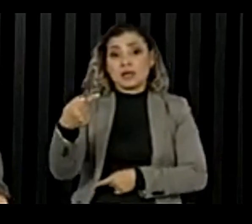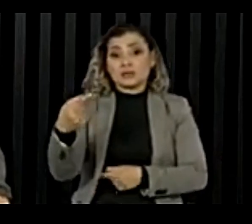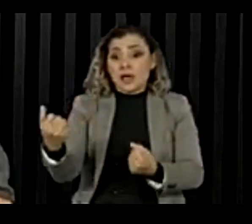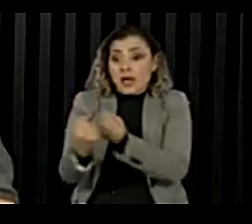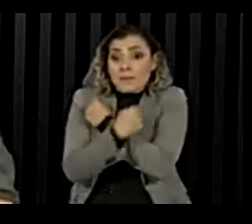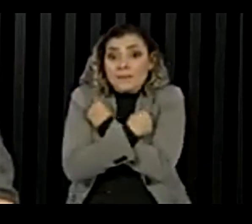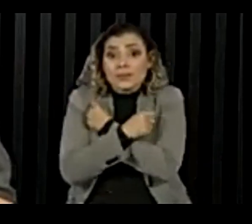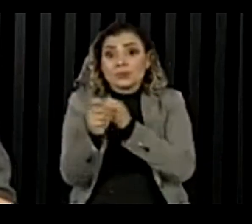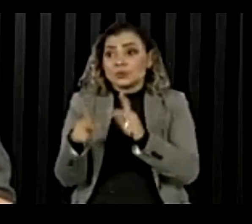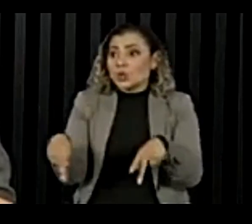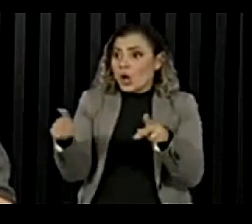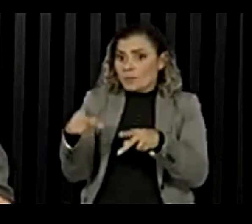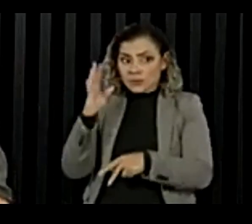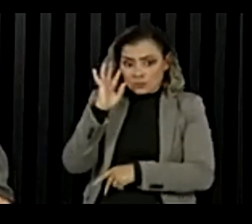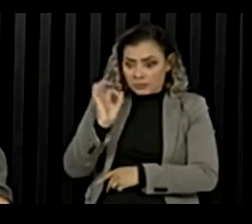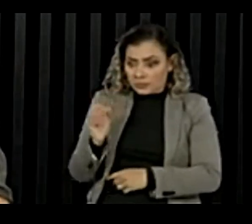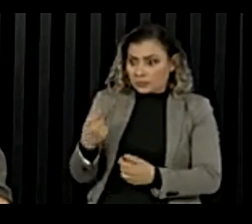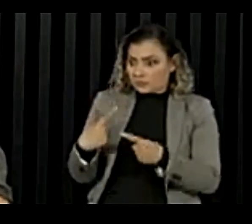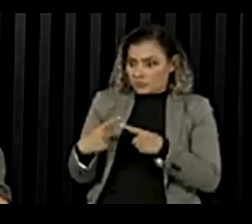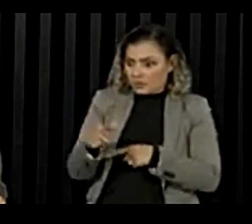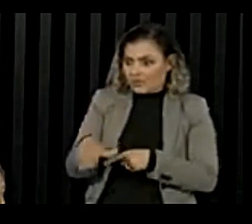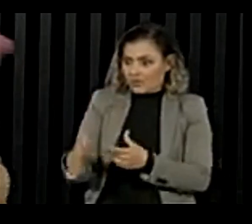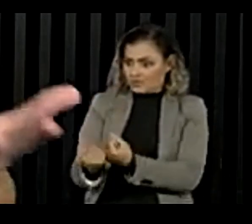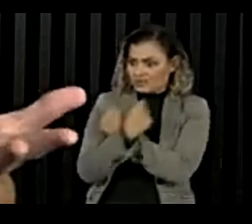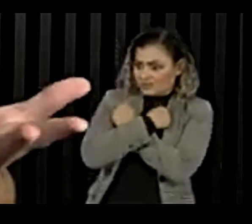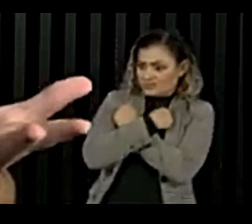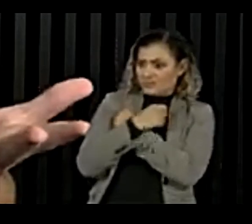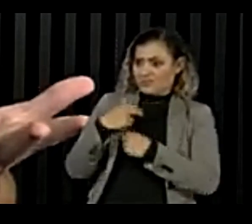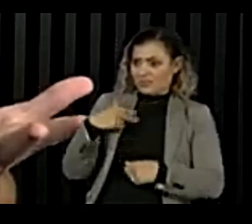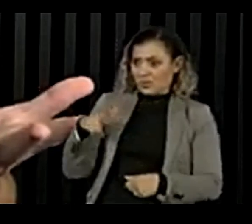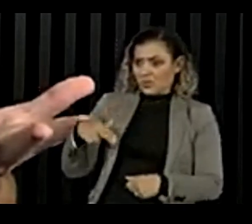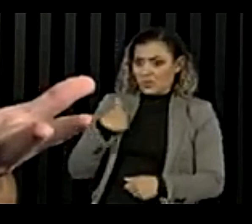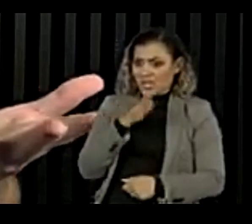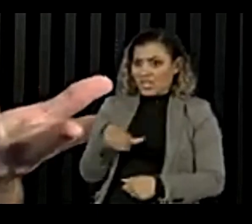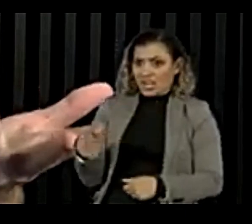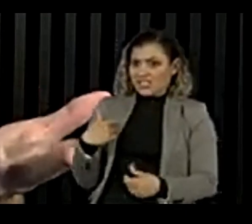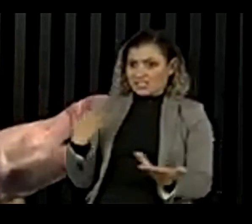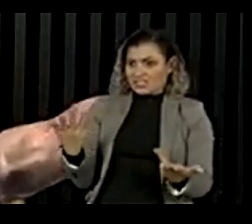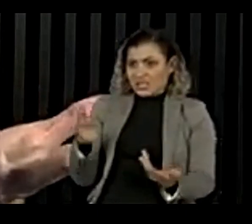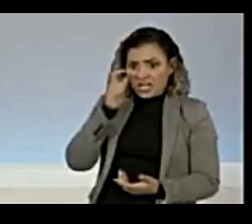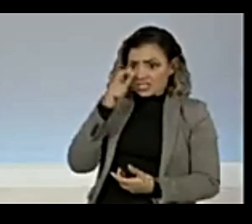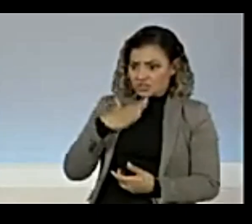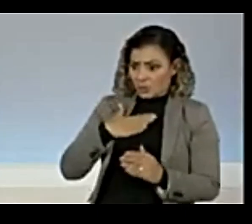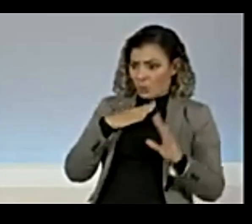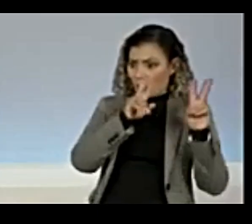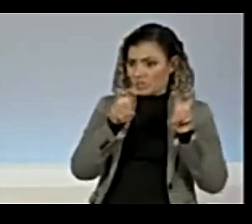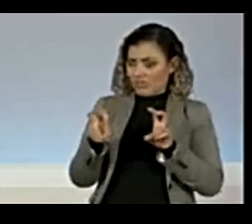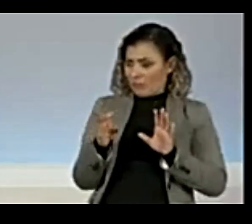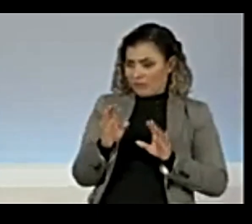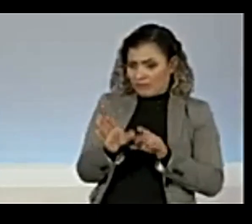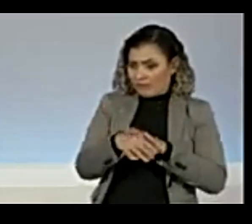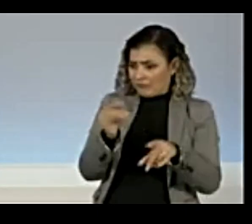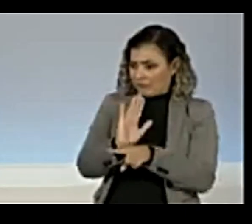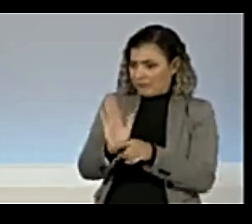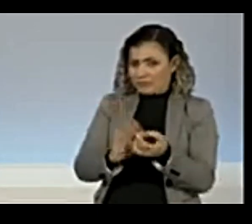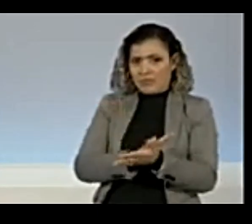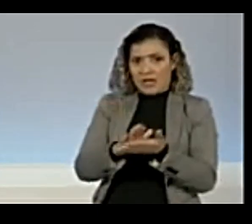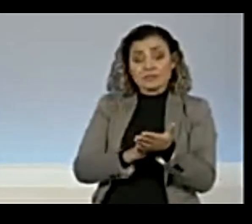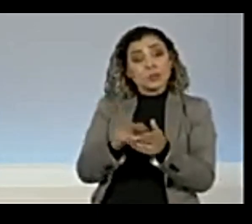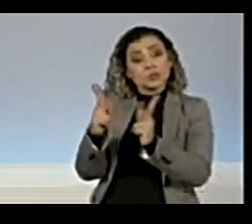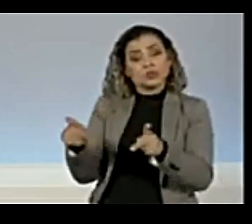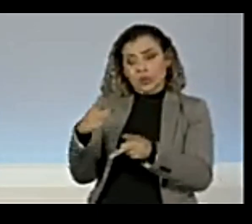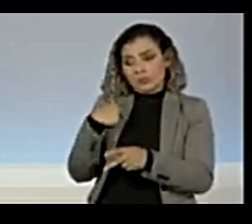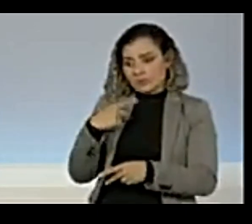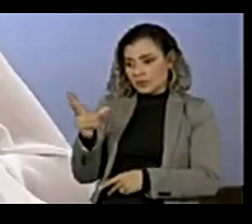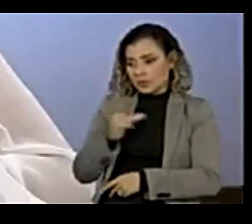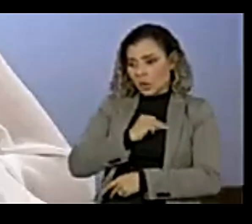perna no shopping que eu nem entendi por que aquela criança estava me abraçando, porque eu nunca tinha recebido uma criança antes assistindo meu conteúdo. E naquele momento ali, naquele shopping, eu falei,